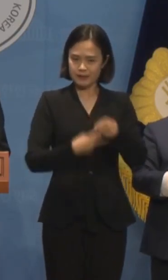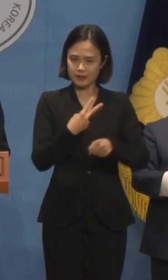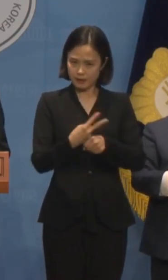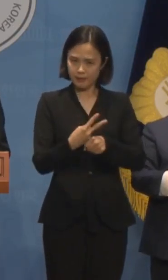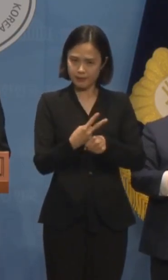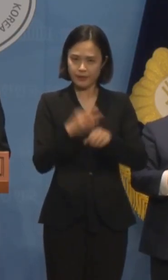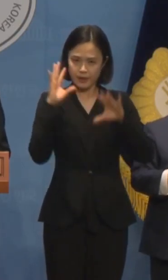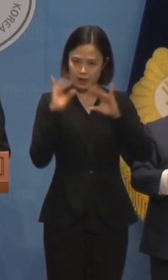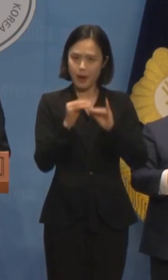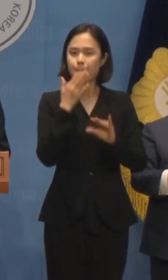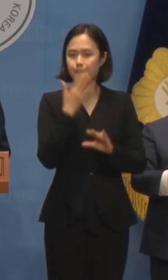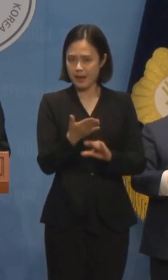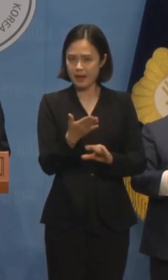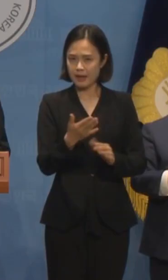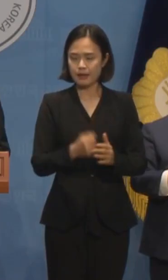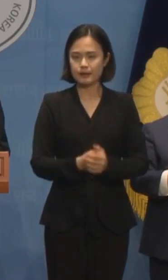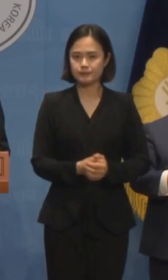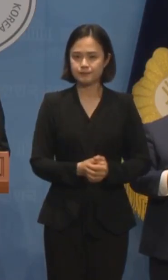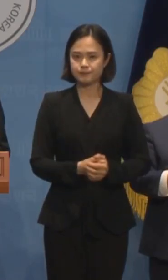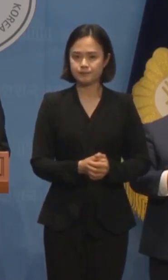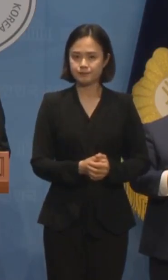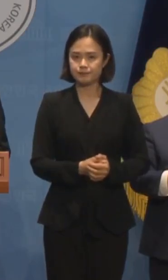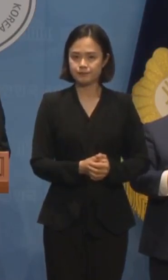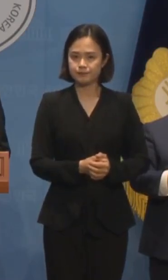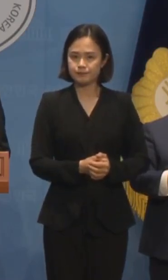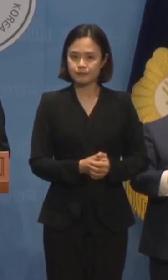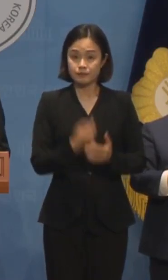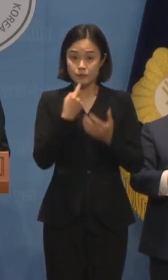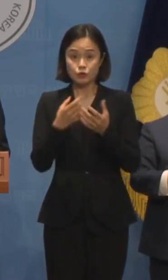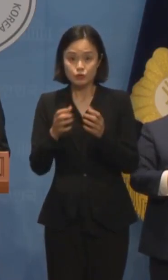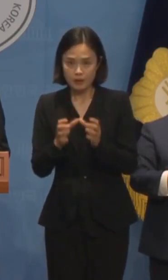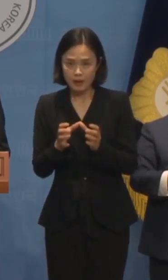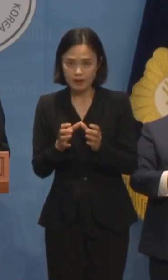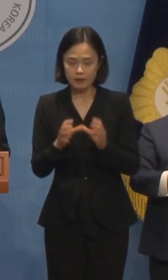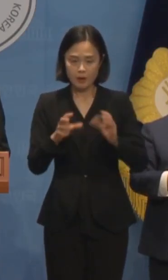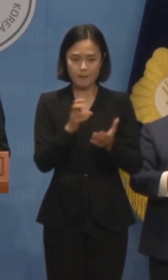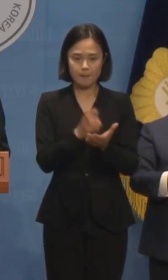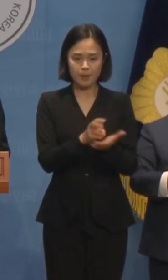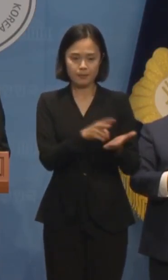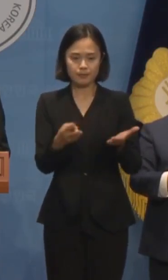기대 이탈표가 동일합니다. 민주당은 헌법 개정 전